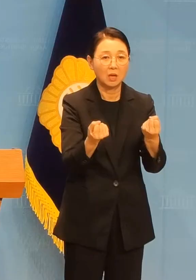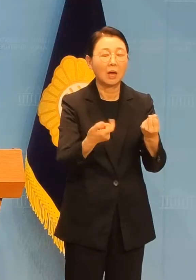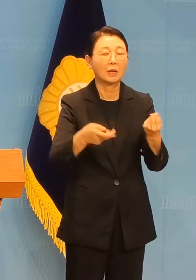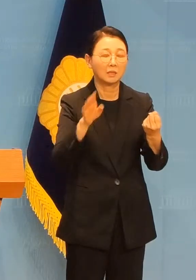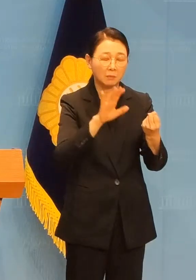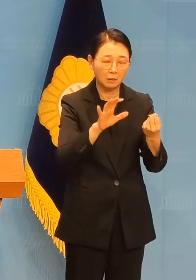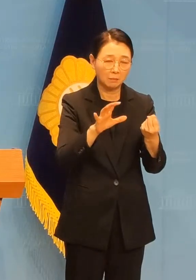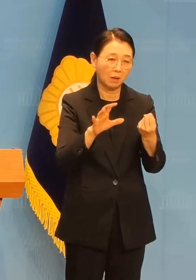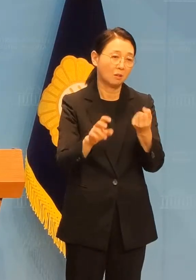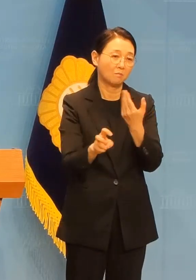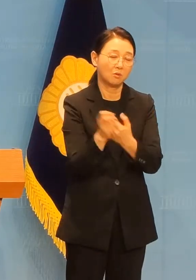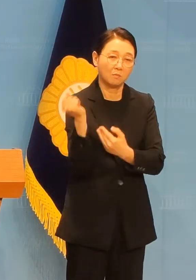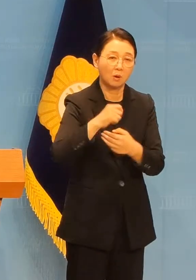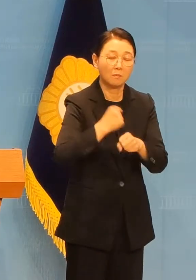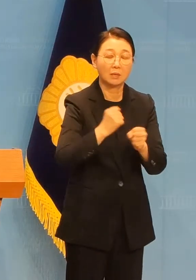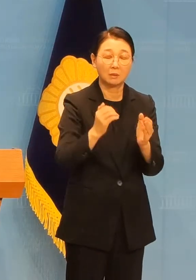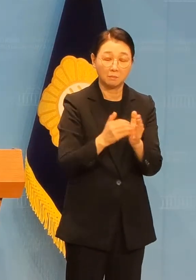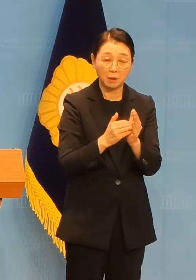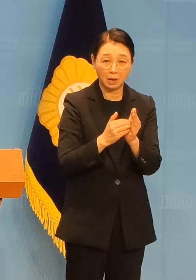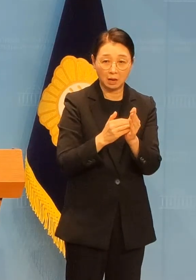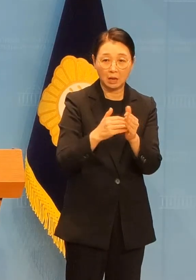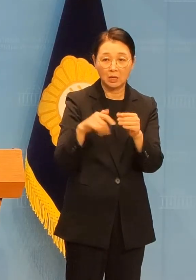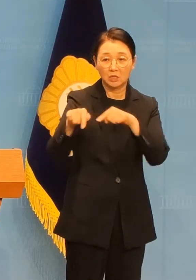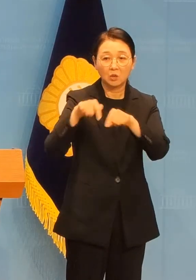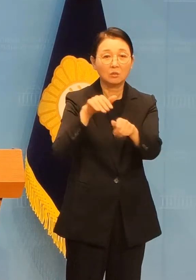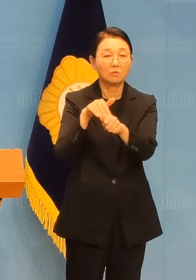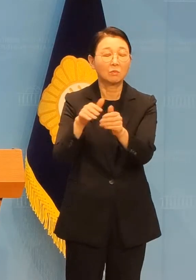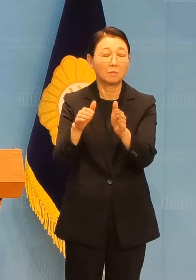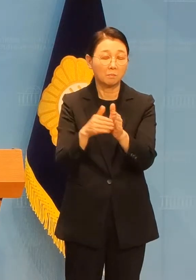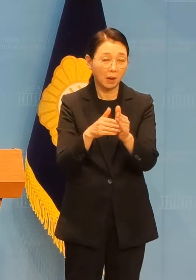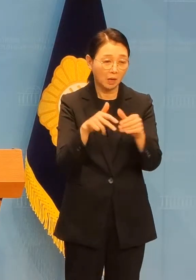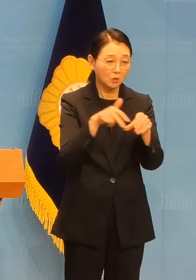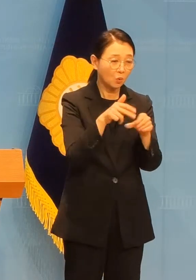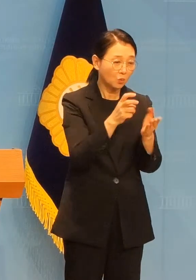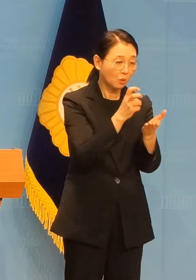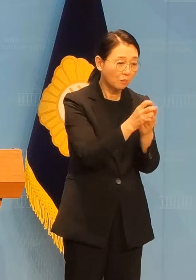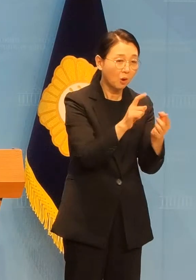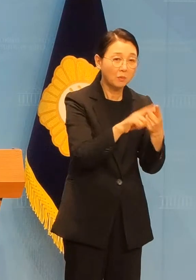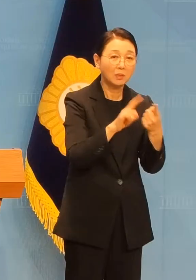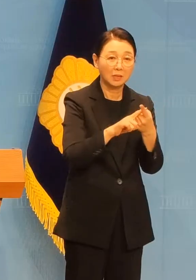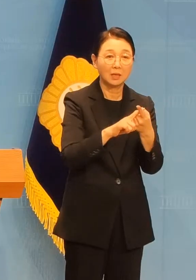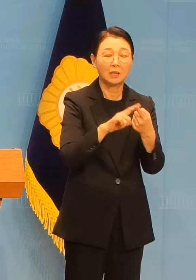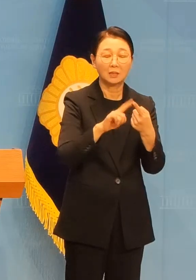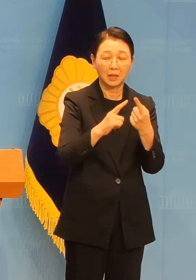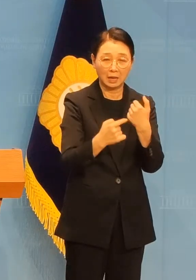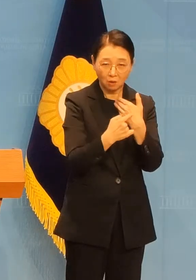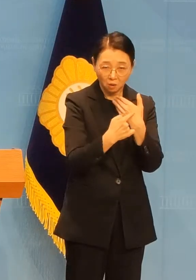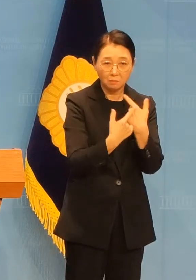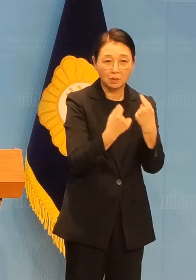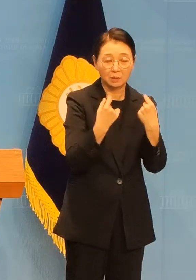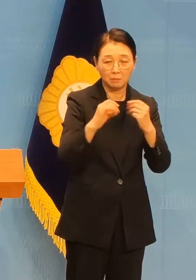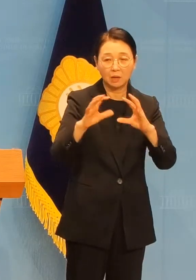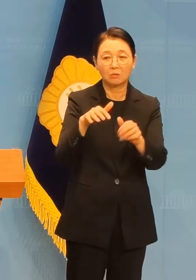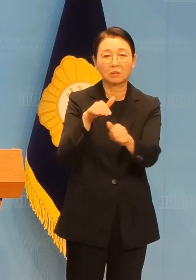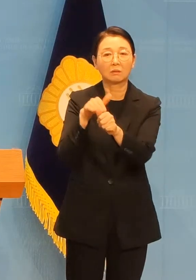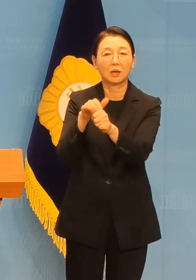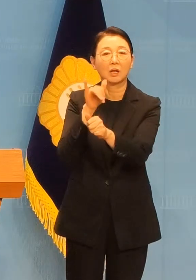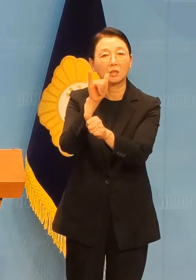개입, 그리고 비영리 종교법인의 외피를 쓴 국정 개입, 국정농단의